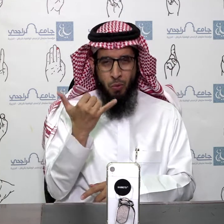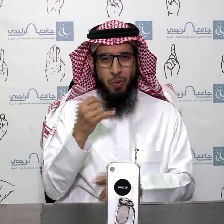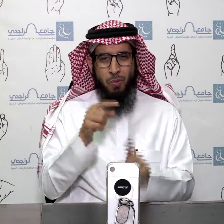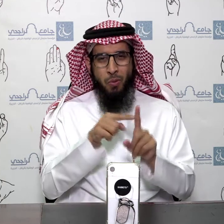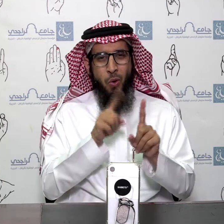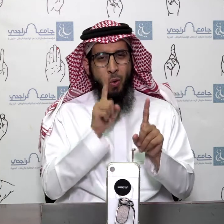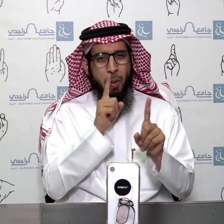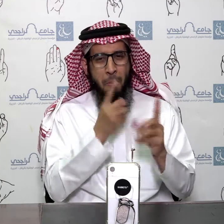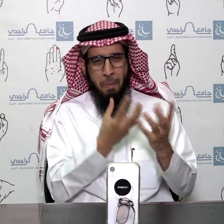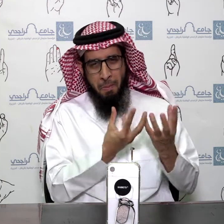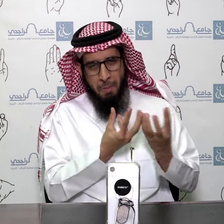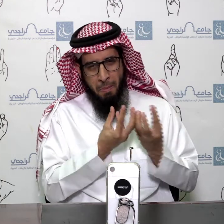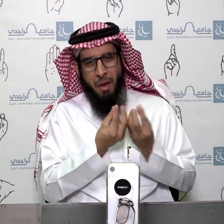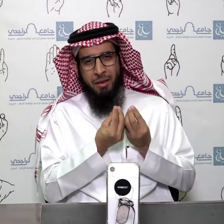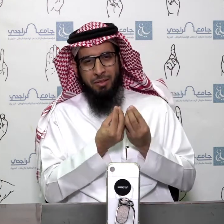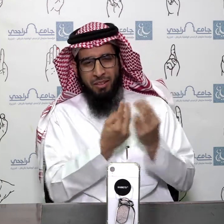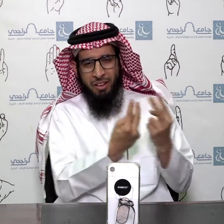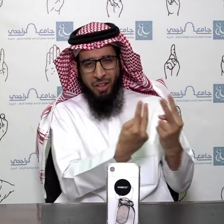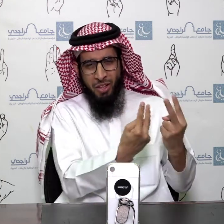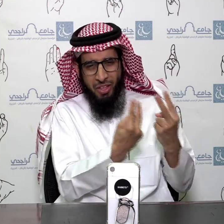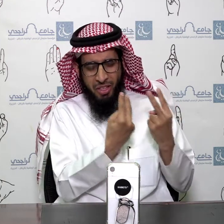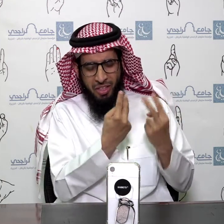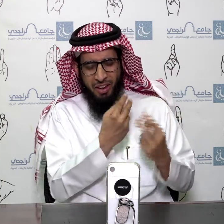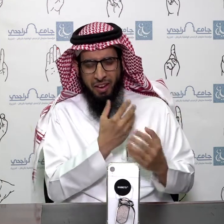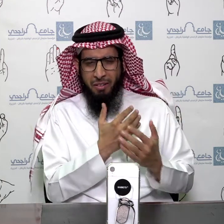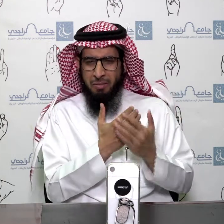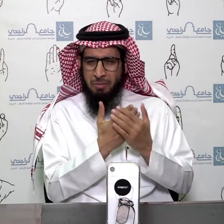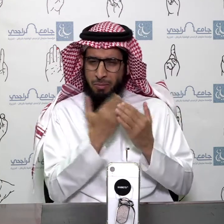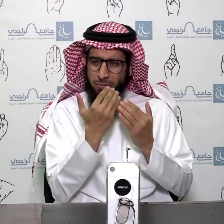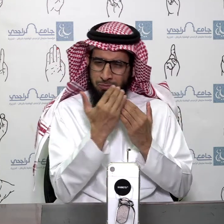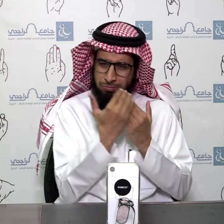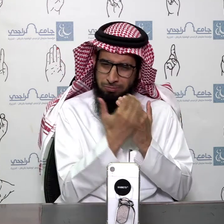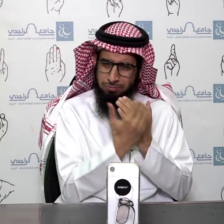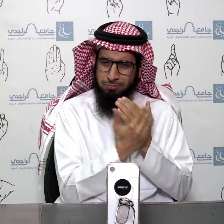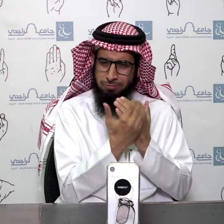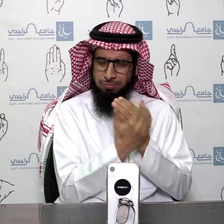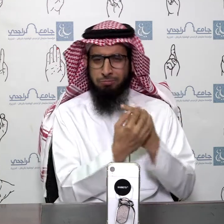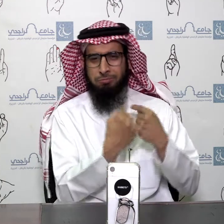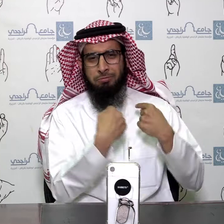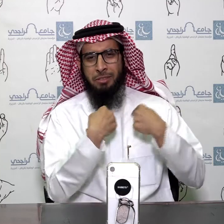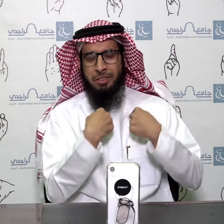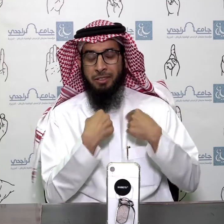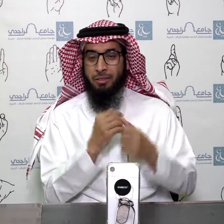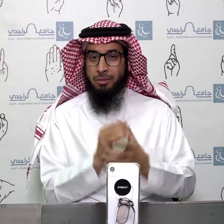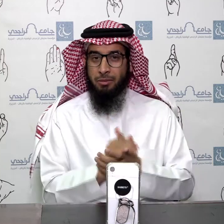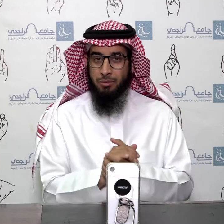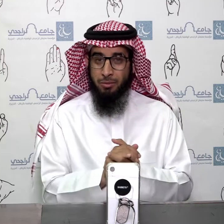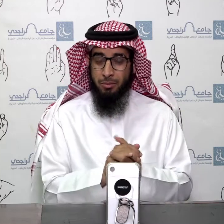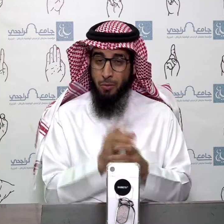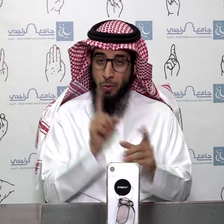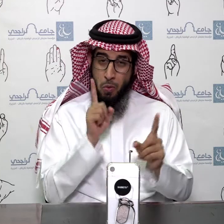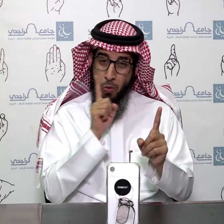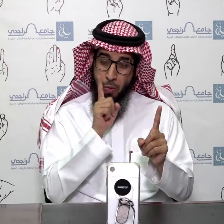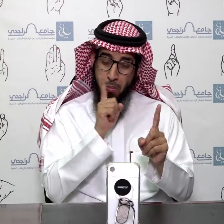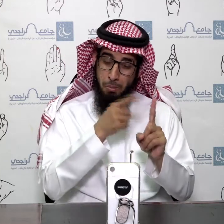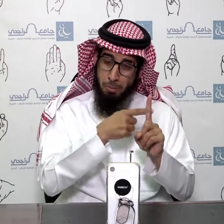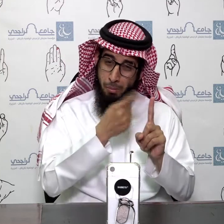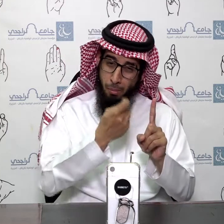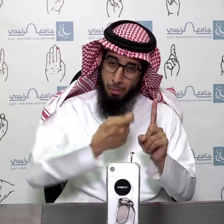من حدقة الأم. تلكم النظرة الميمونة التي تفصح عن الود غير المشروط.